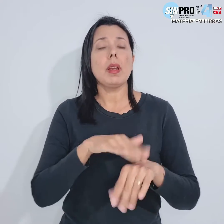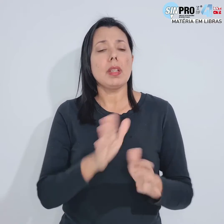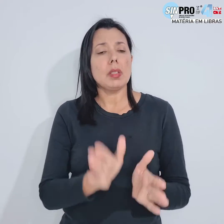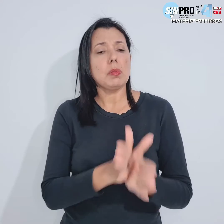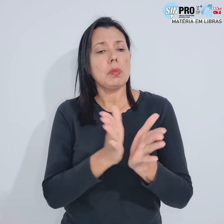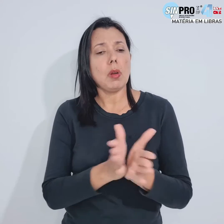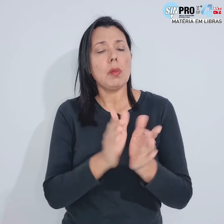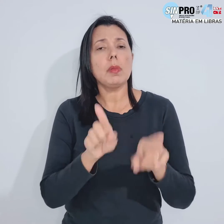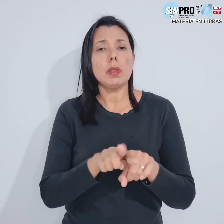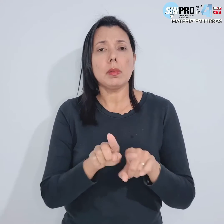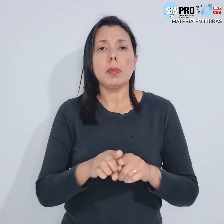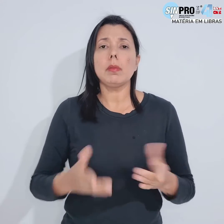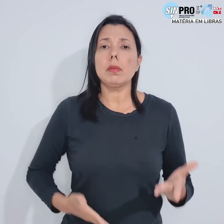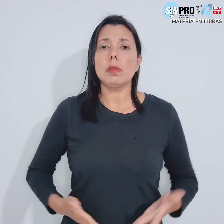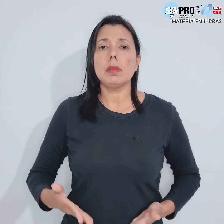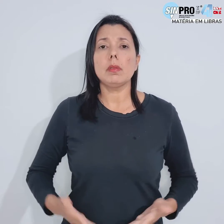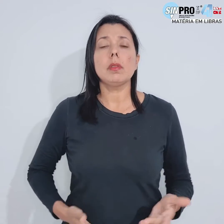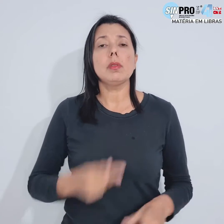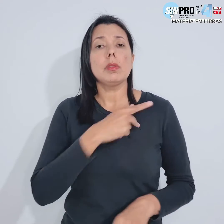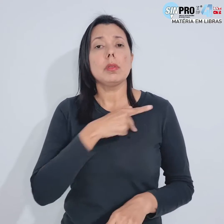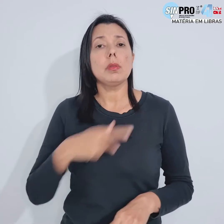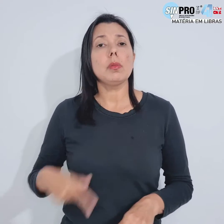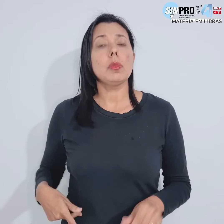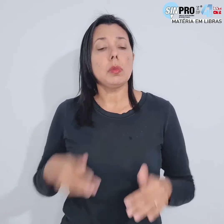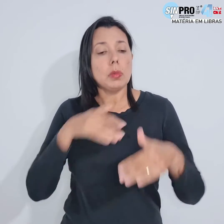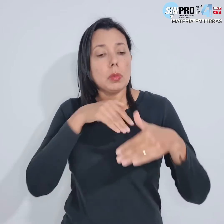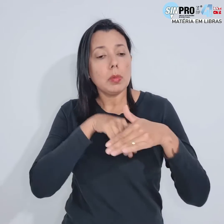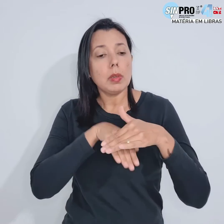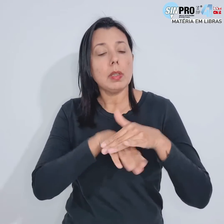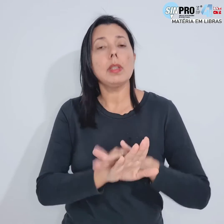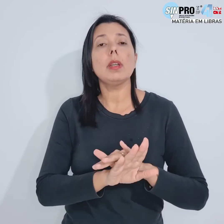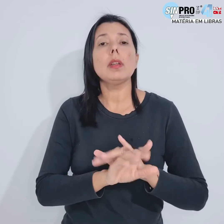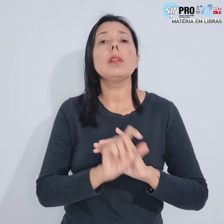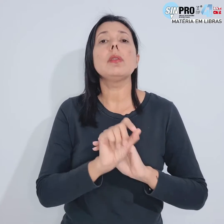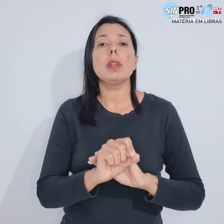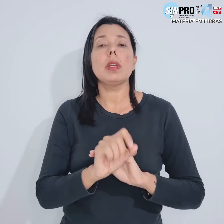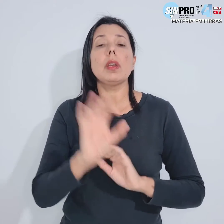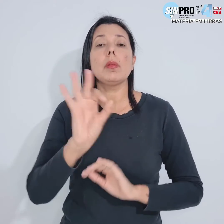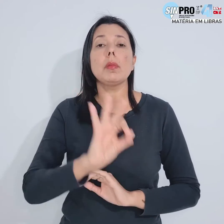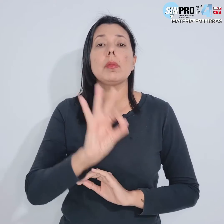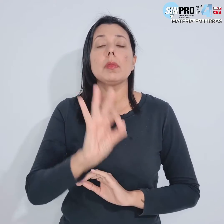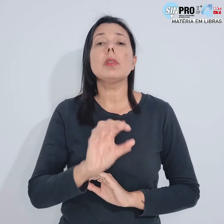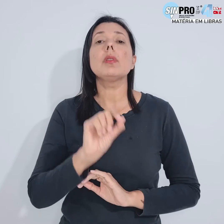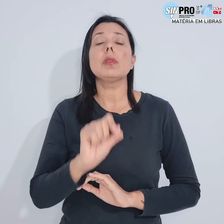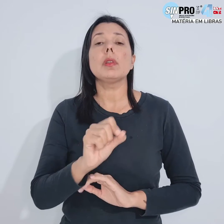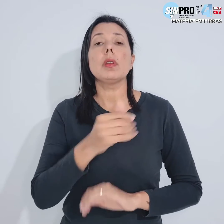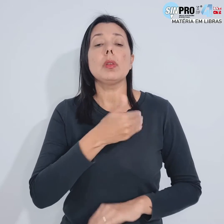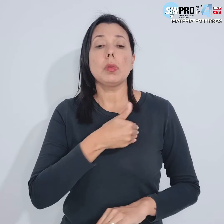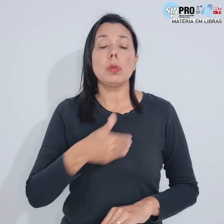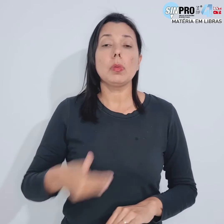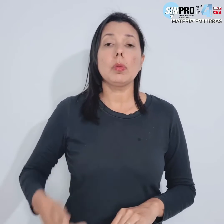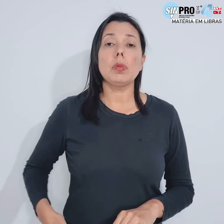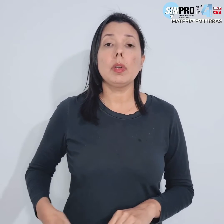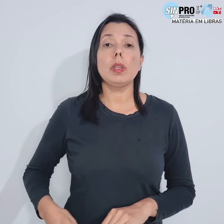ao funcionalismo público. Guardada as devidas proporções, os governos Temer